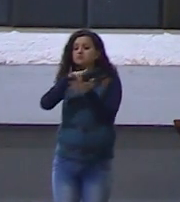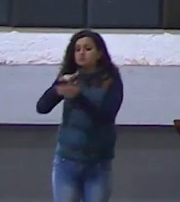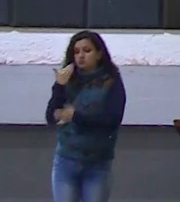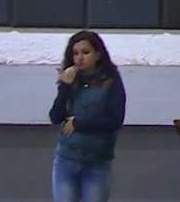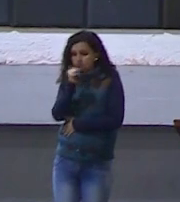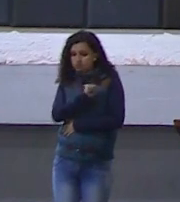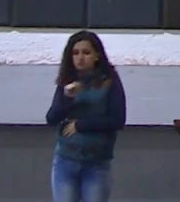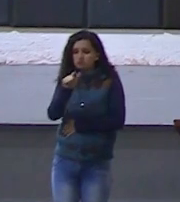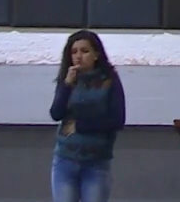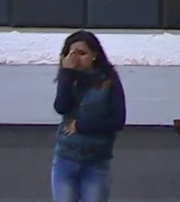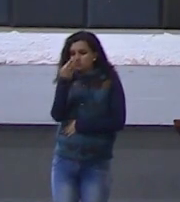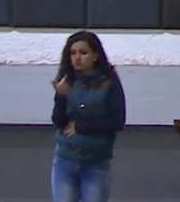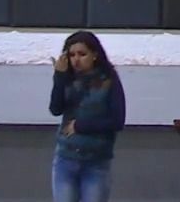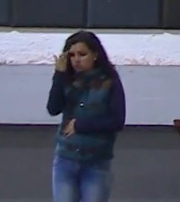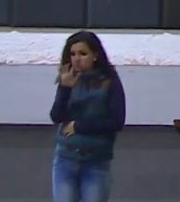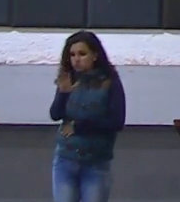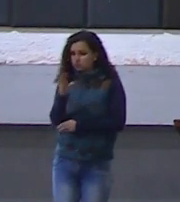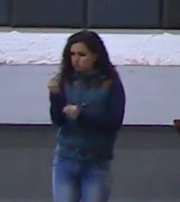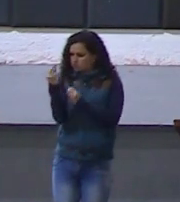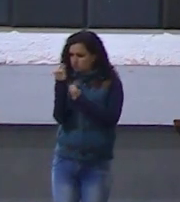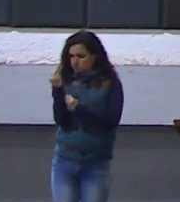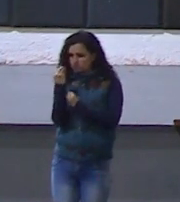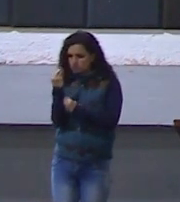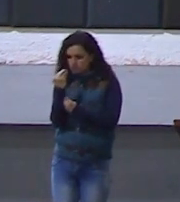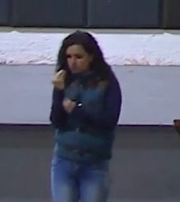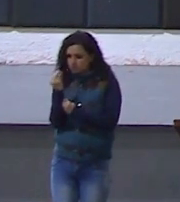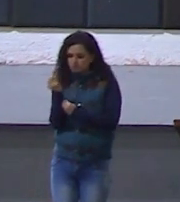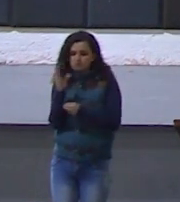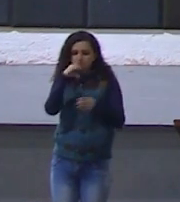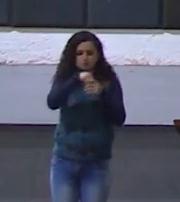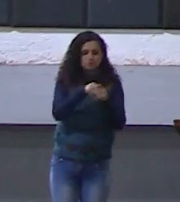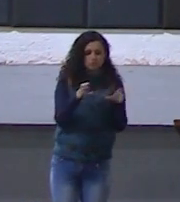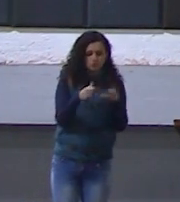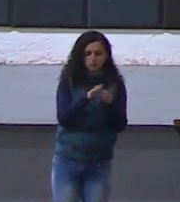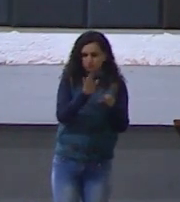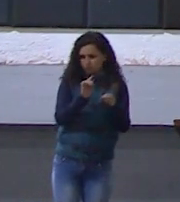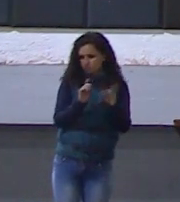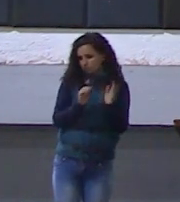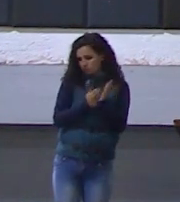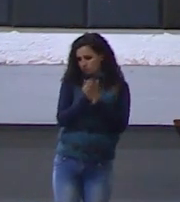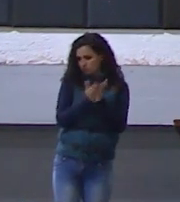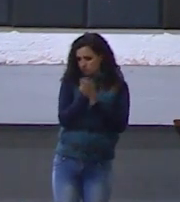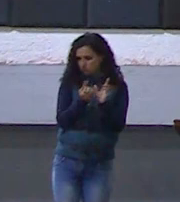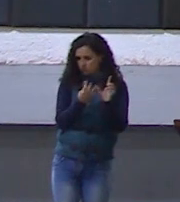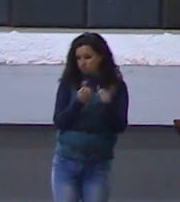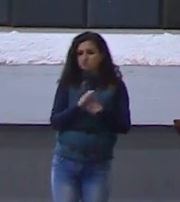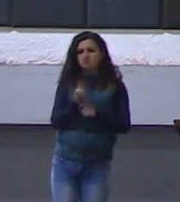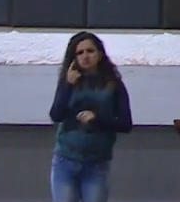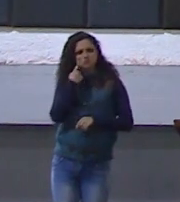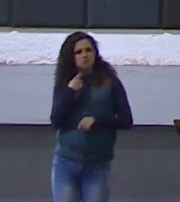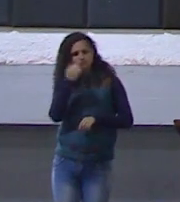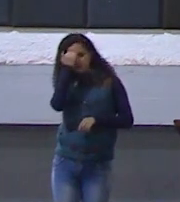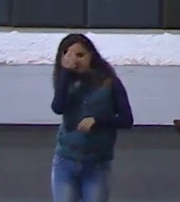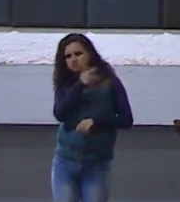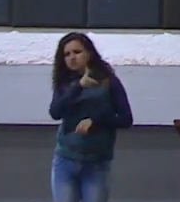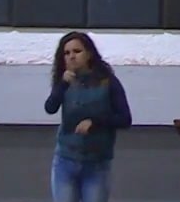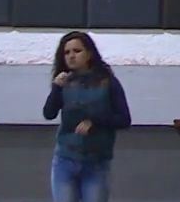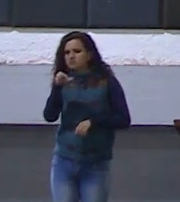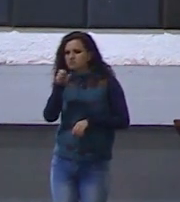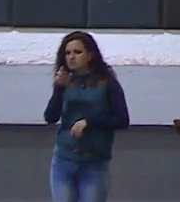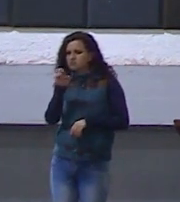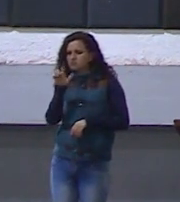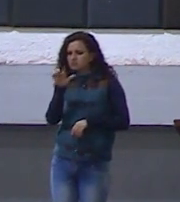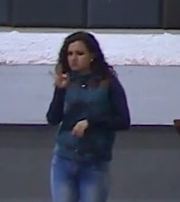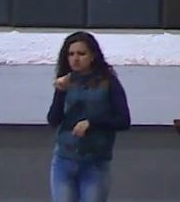mujeres en el ámbito profesional desde su formación al interior del programa en uno de esos viajes del profesor peralta que se llevó a